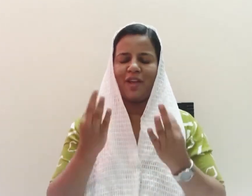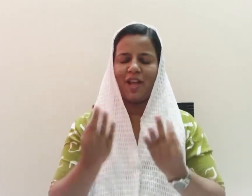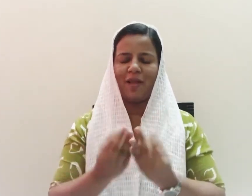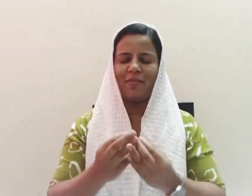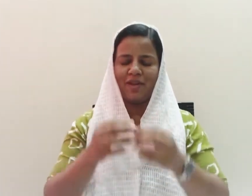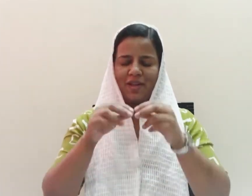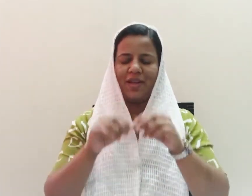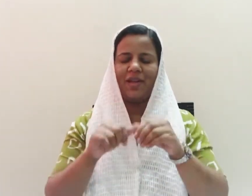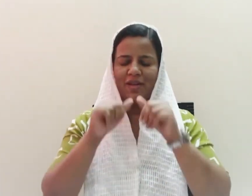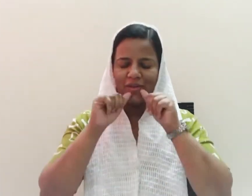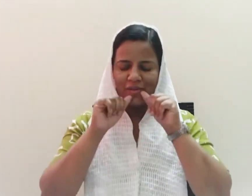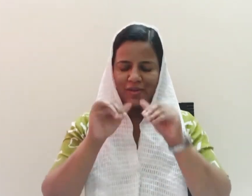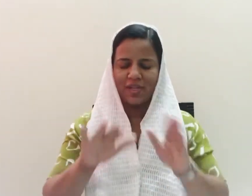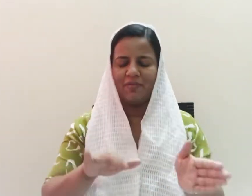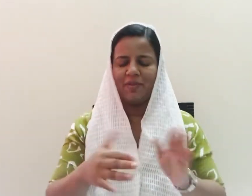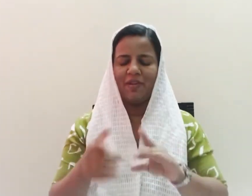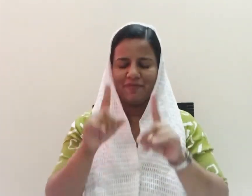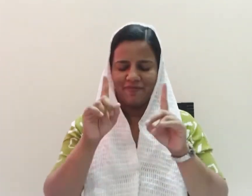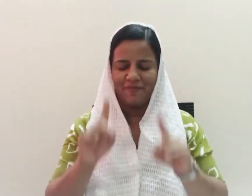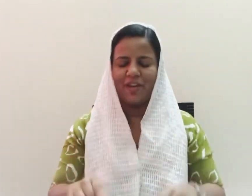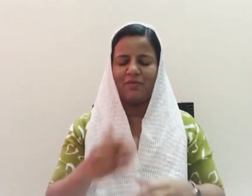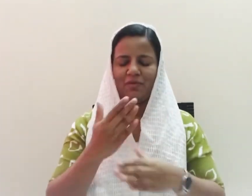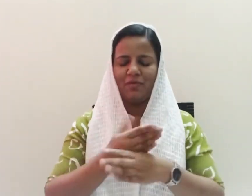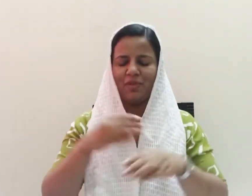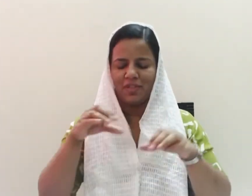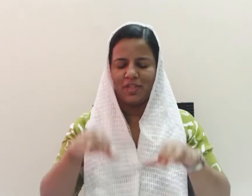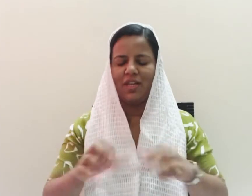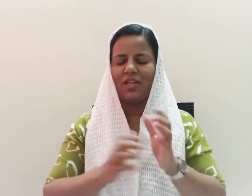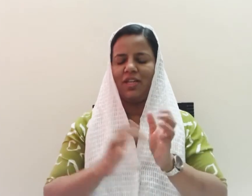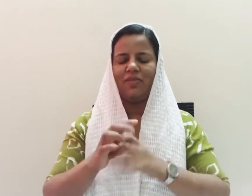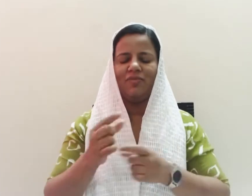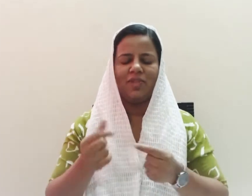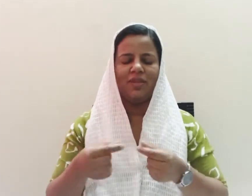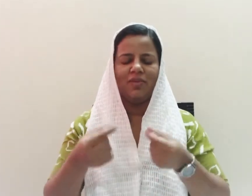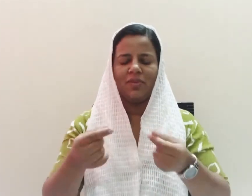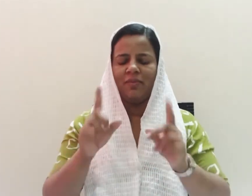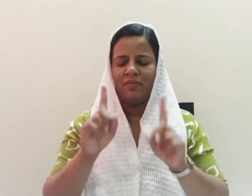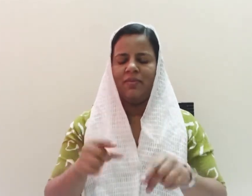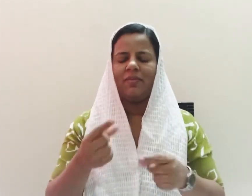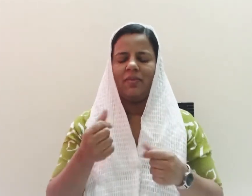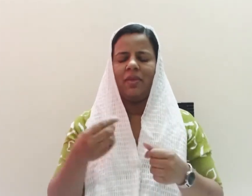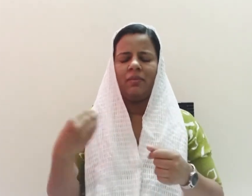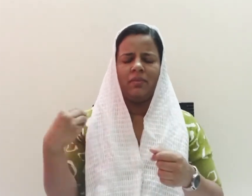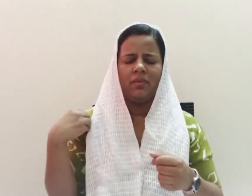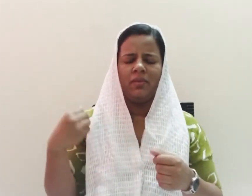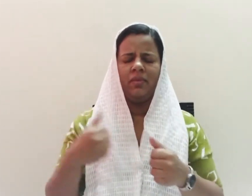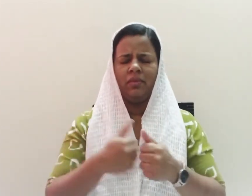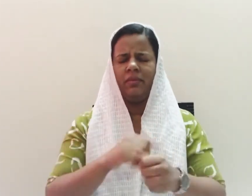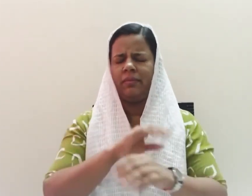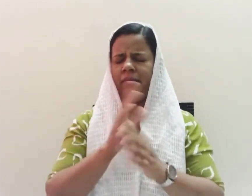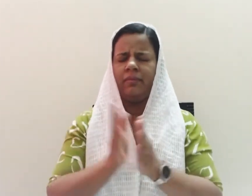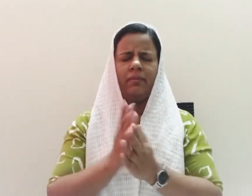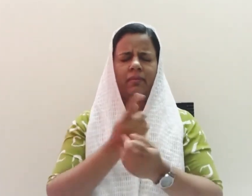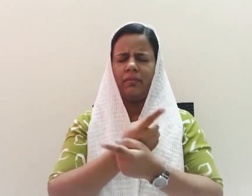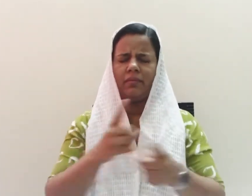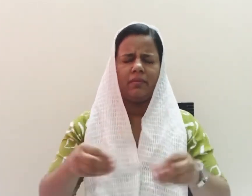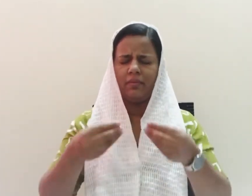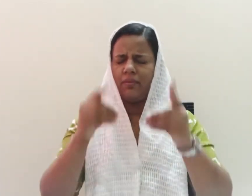കുടുംബജീവിതം അനുഗ്രഹപൂർണ്ണമായി തീരട്ടെ. ജോലിസ്ഥലത്ത് തൻ്റെ കുഞ്ഞുങ്ങളെ മാനിക്കണമേ. സാമ്പത്തിക വിഷയങ്ങൾ ദൈവിക ഇടപെടലുകൾ ഉണ്ടാകണമേ എന്ന് പ്രാർത്ഥിക്കുന്നു. ഒന്നും